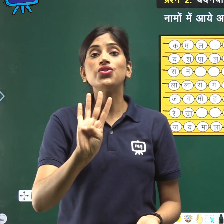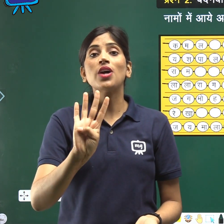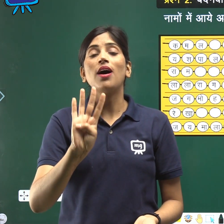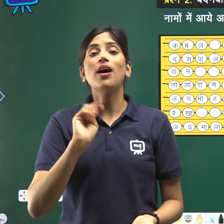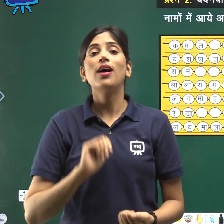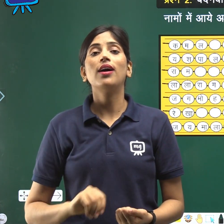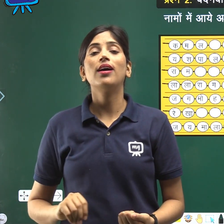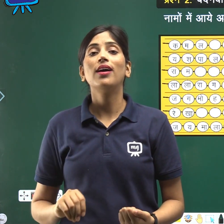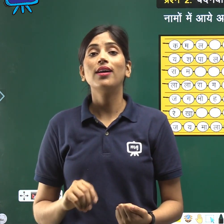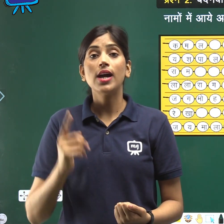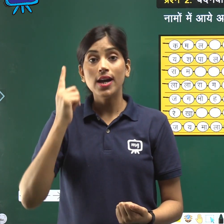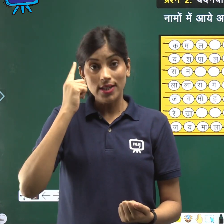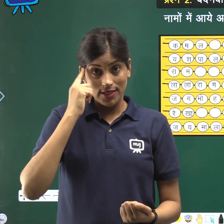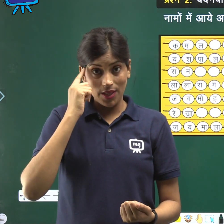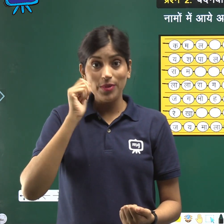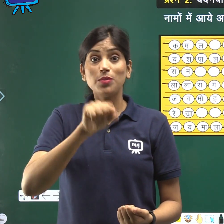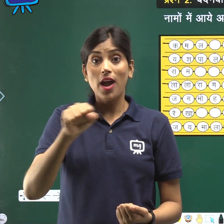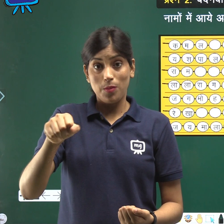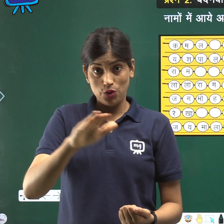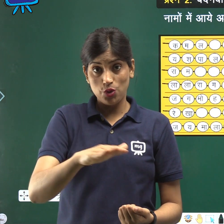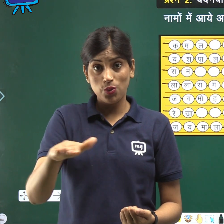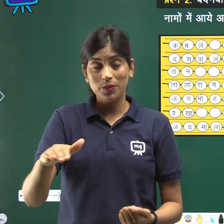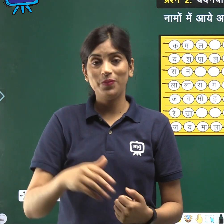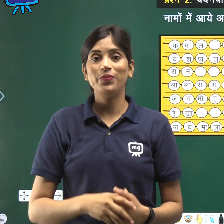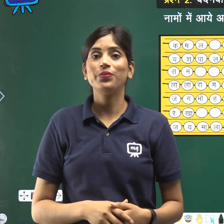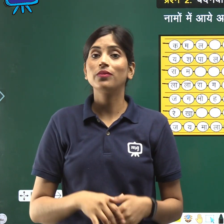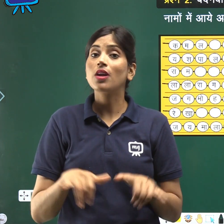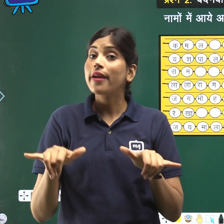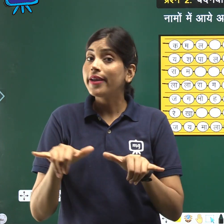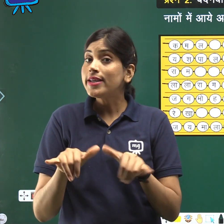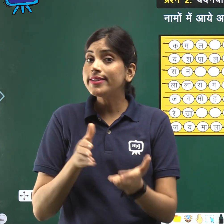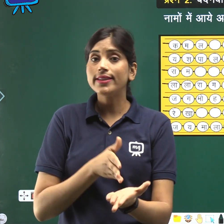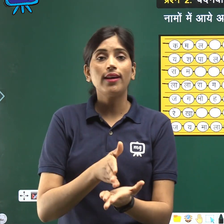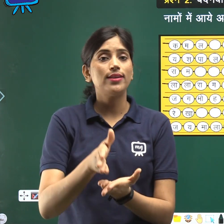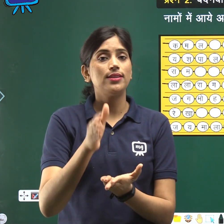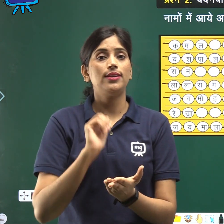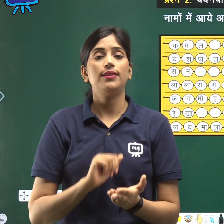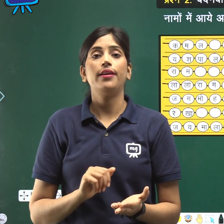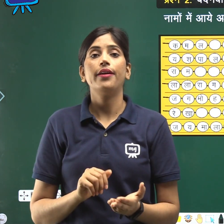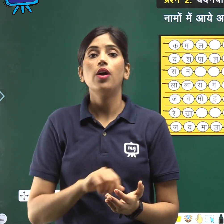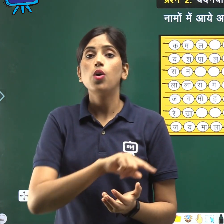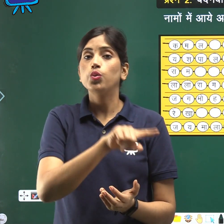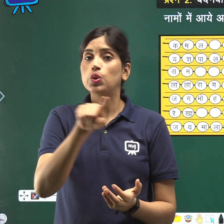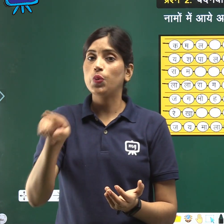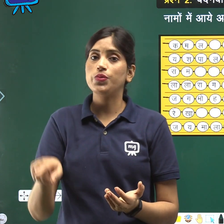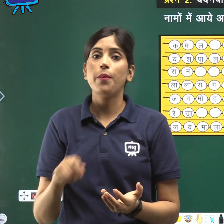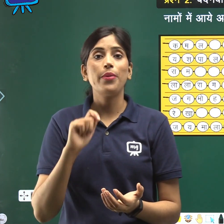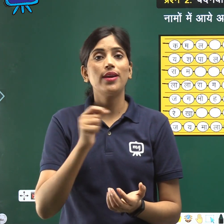4। समझ में आया बच्चों? इसी तरह से आप भी